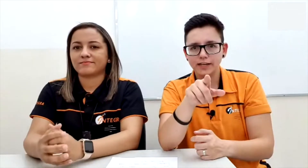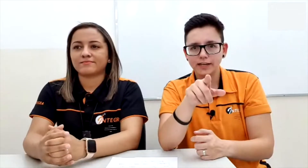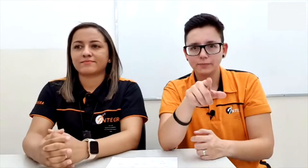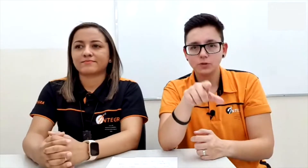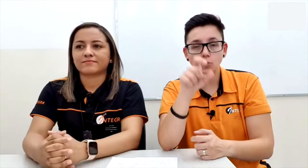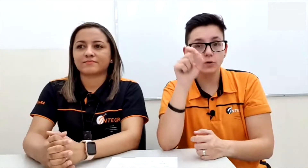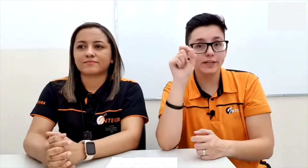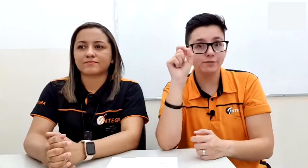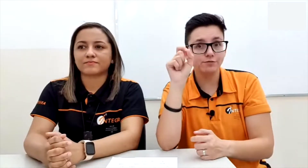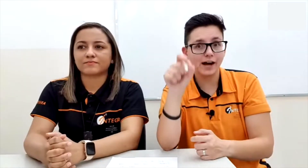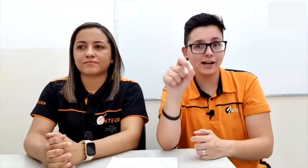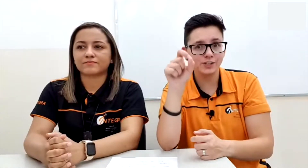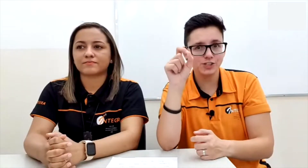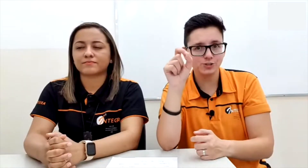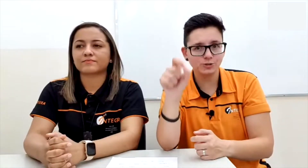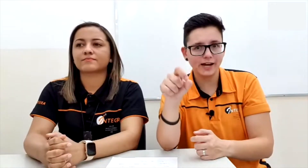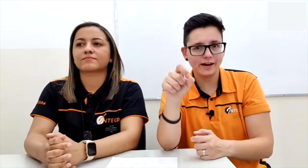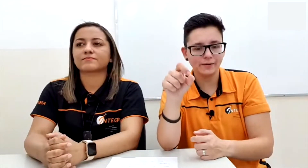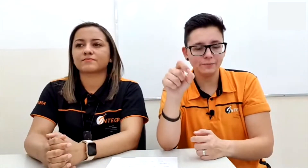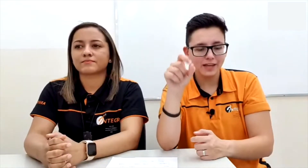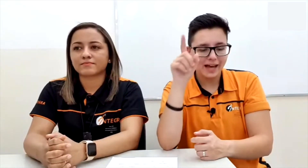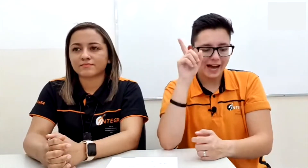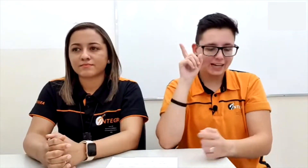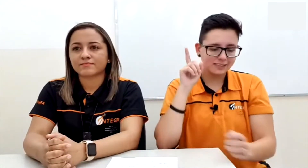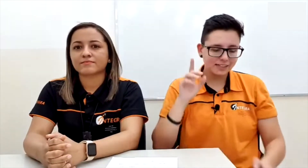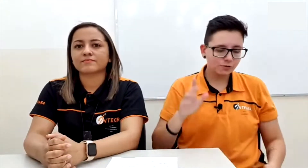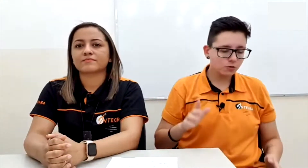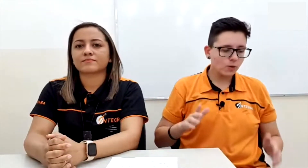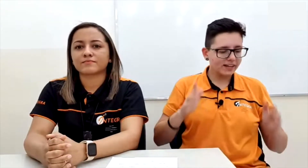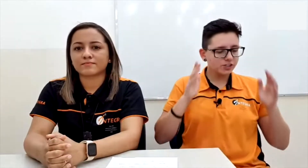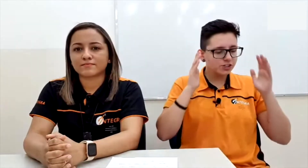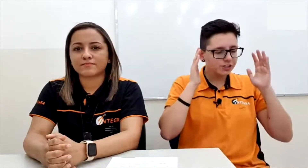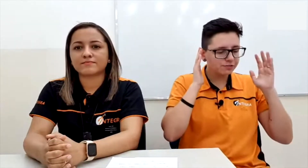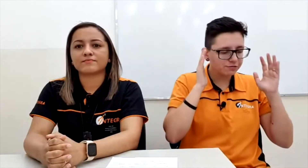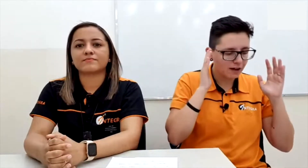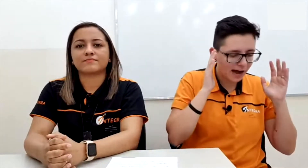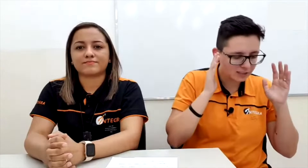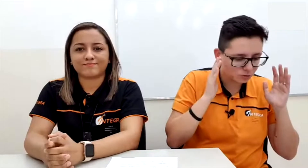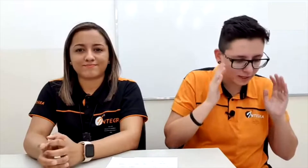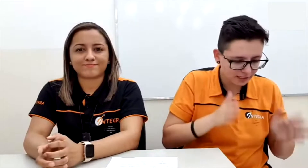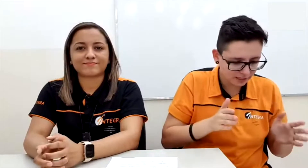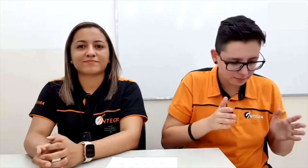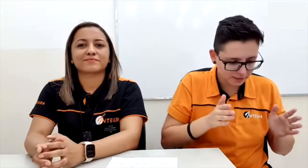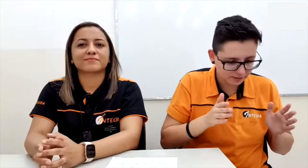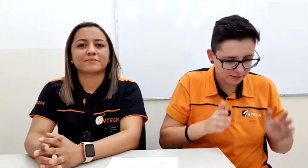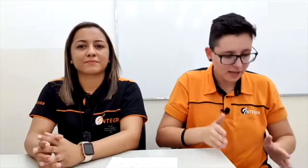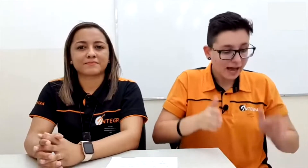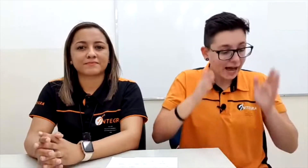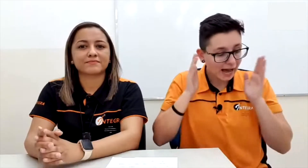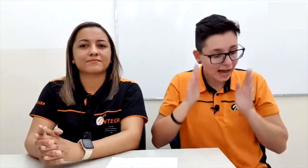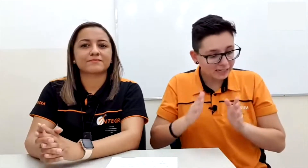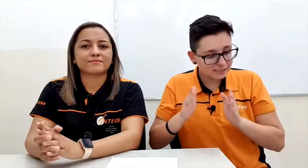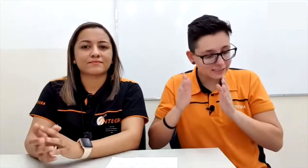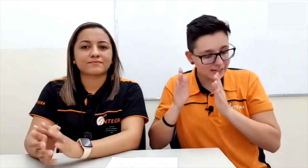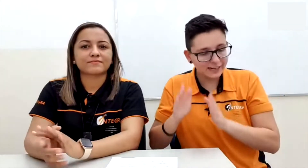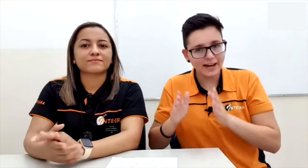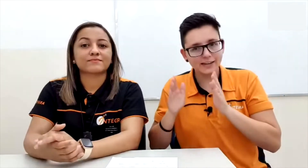falei. O que vai te ajudar a ser fluente de fato em Libras, a acelerar a